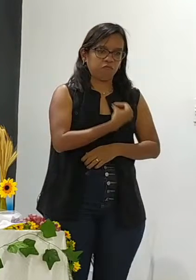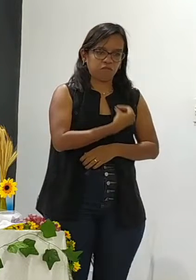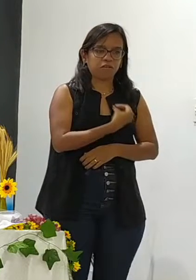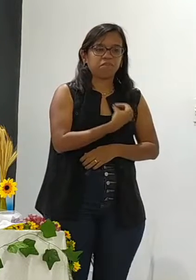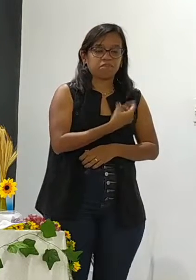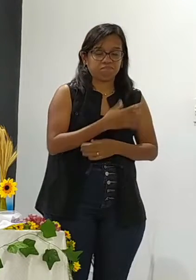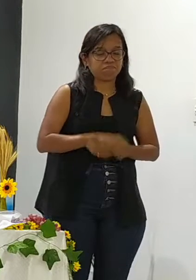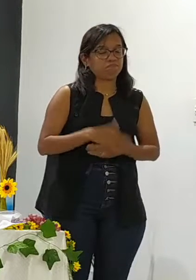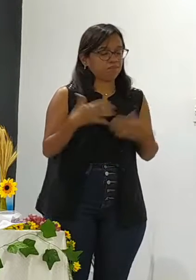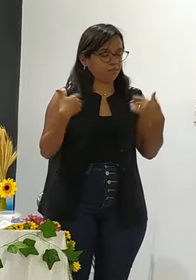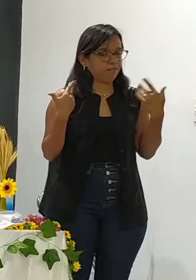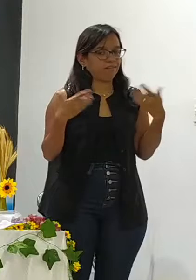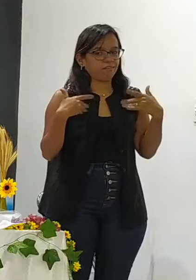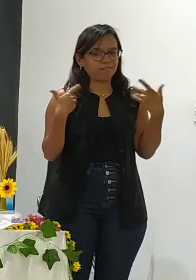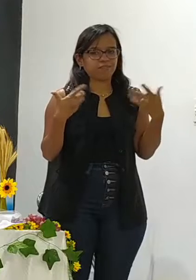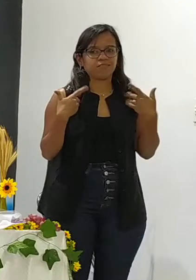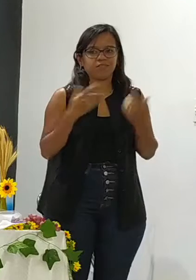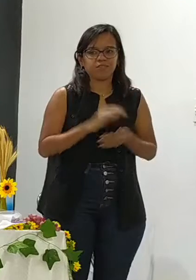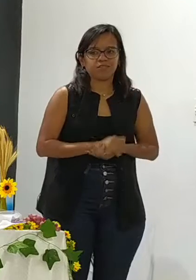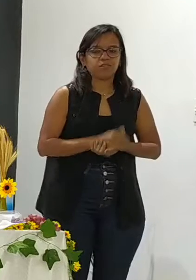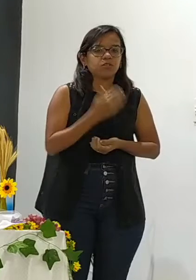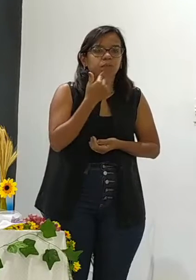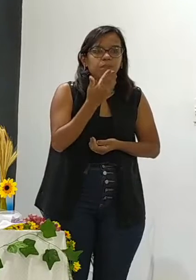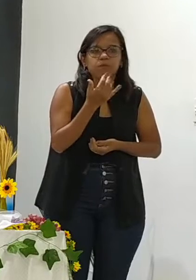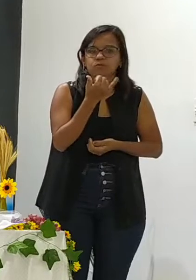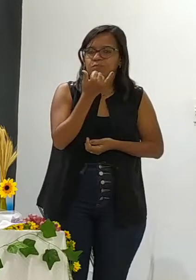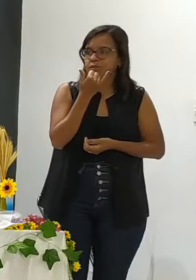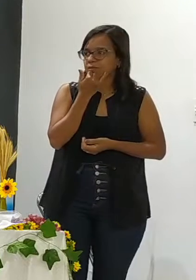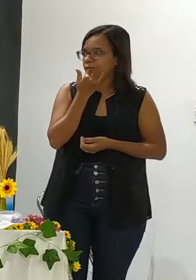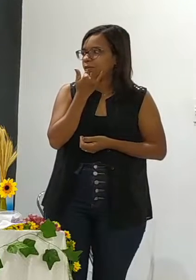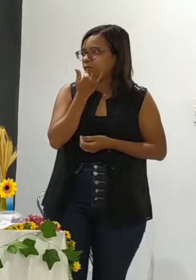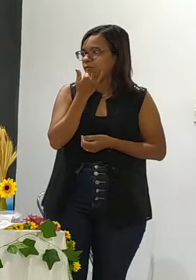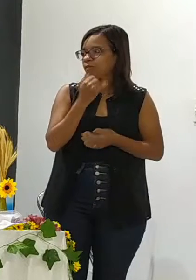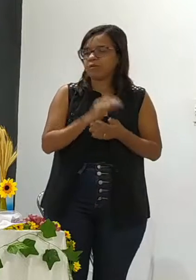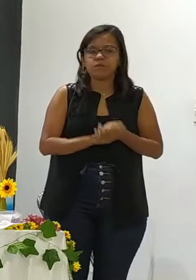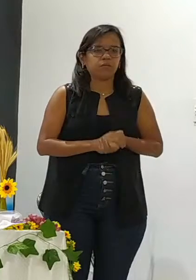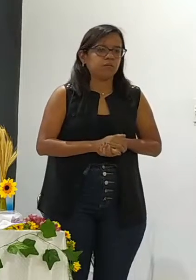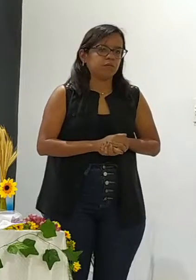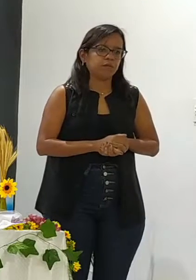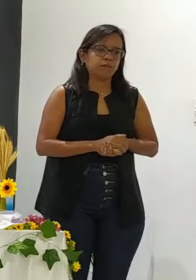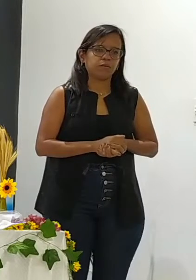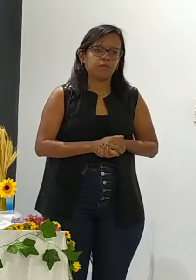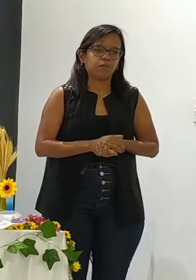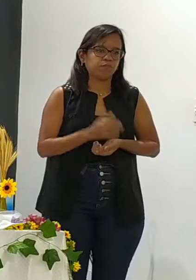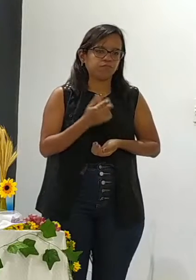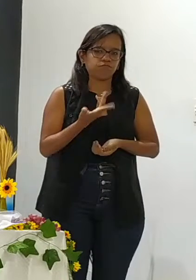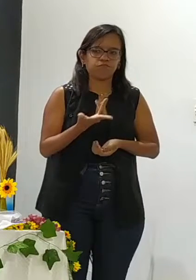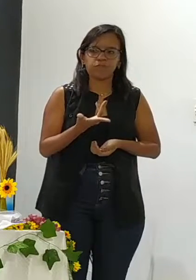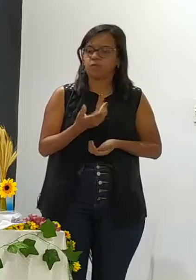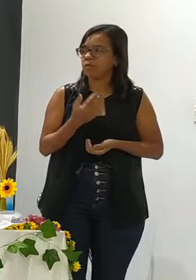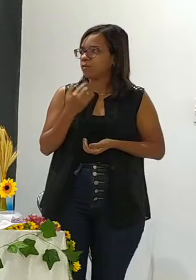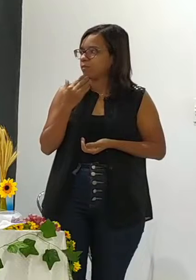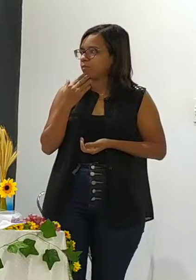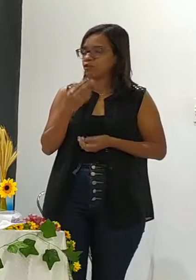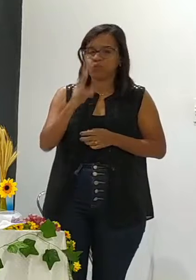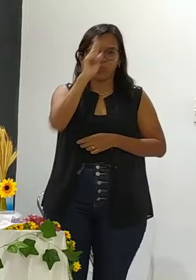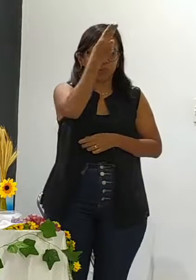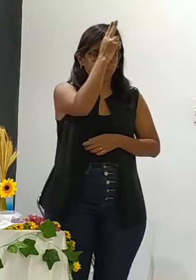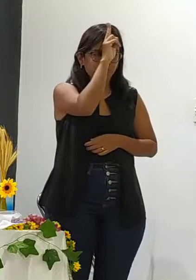Estou muito alegre. Já peço perdão aos irmãos, nós não costumamos fazer isso. Nós vamos pedir um